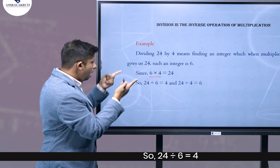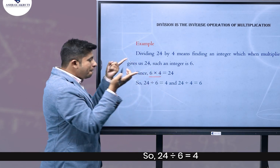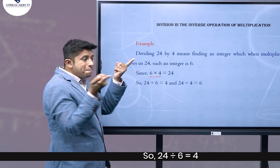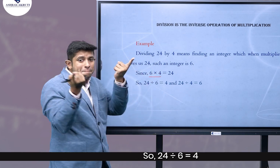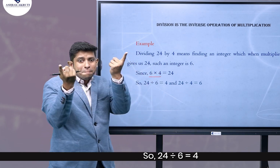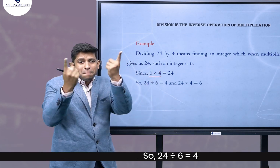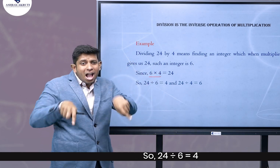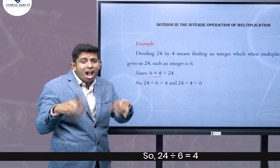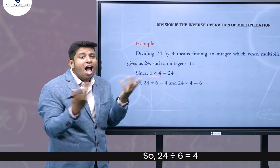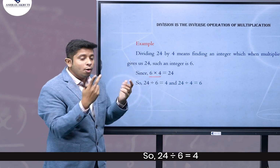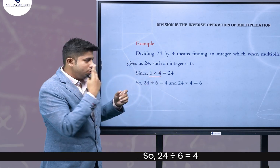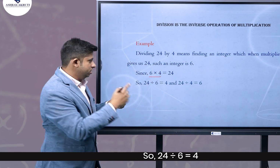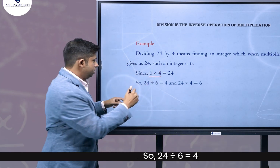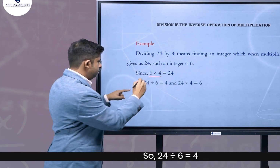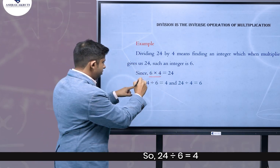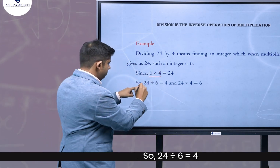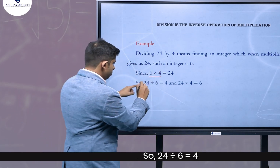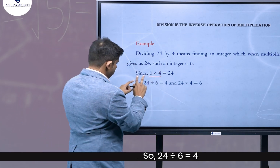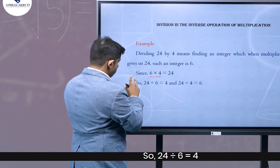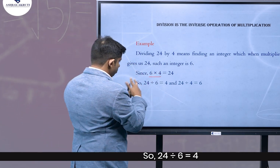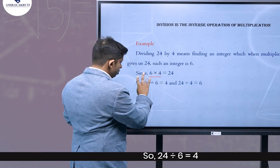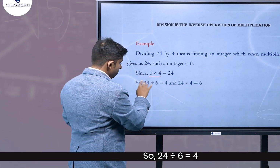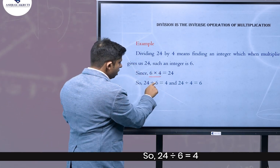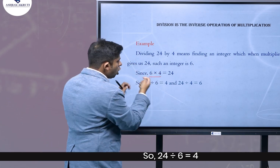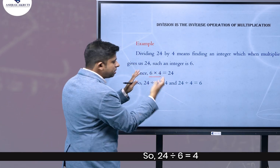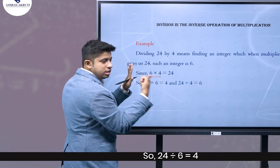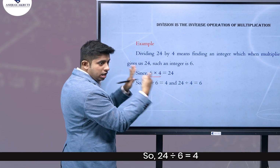तर 24 / 6 = 4